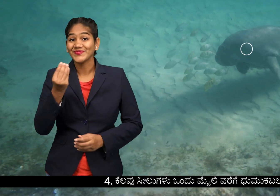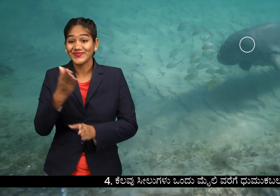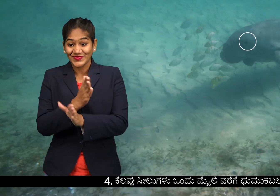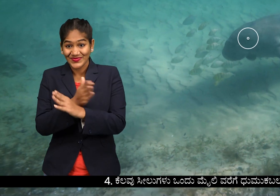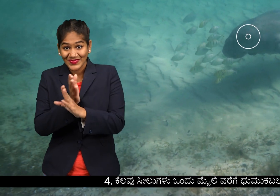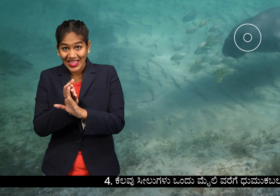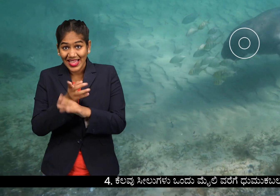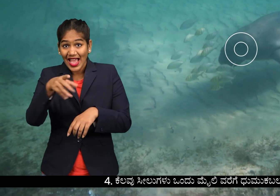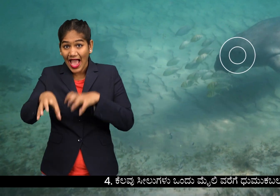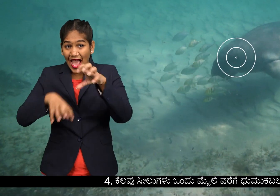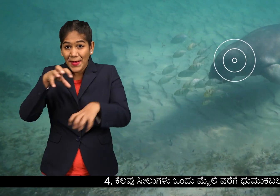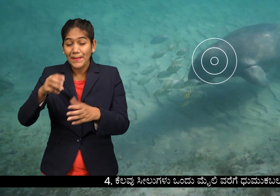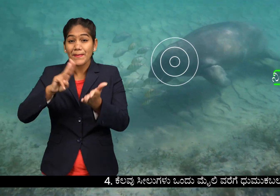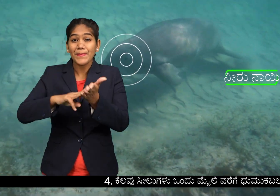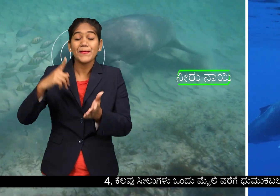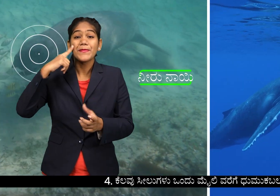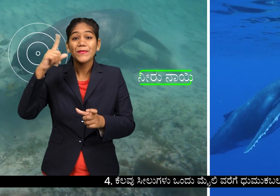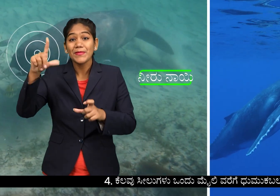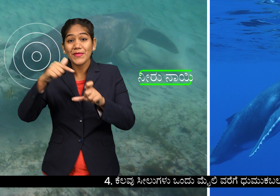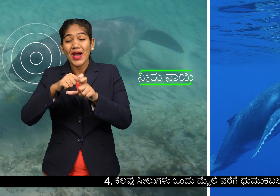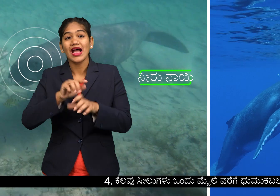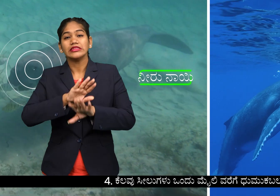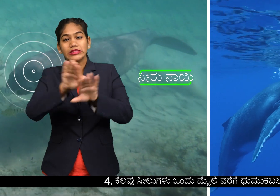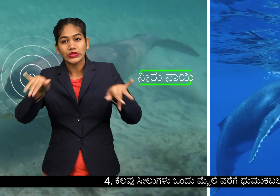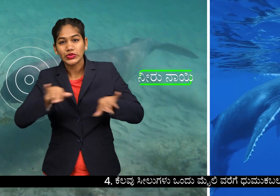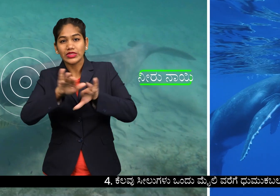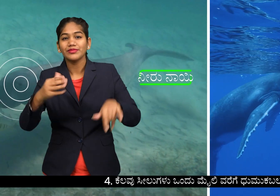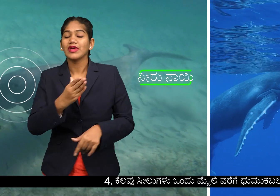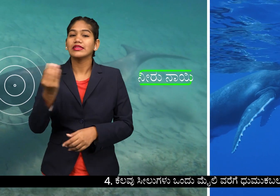4, ಕೆಲವು ಸೀಲುಗಳು 1 ಮೈಲಿವರೆಗೆ ಧುಮುಕಬಲ್ಲವು